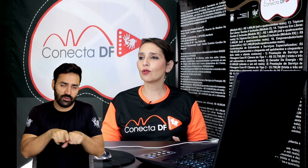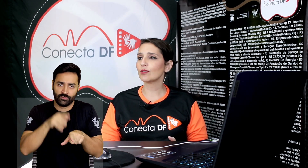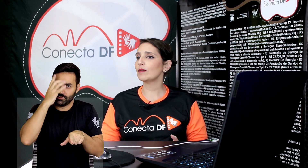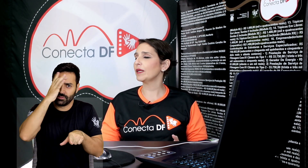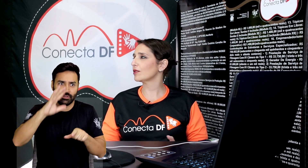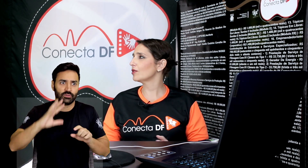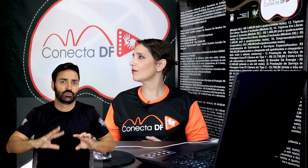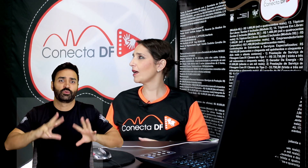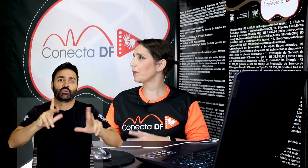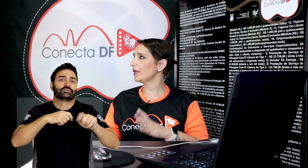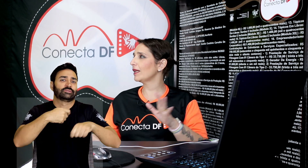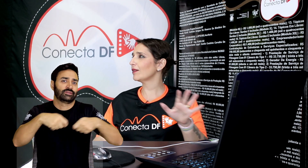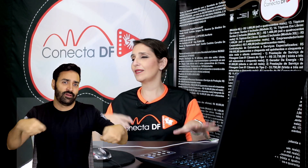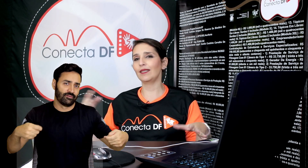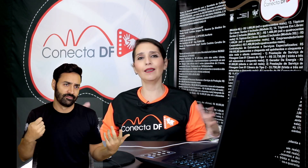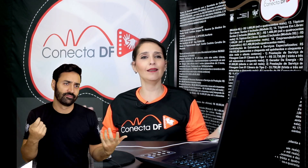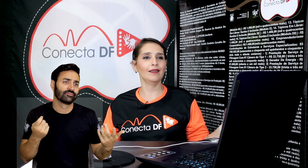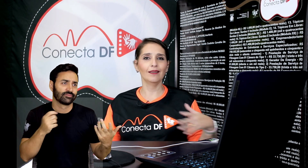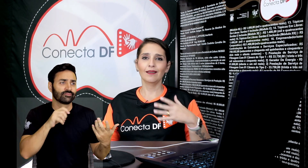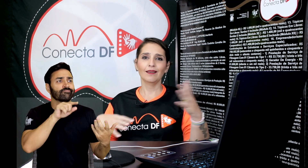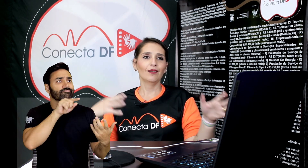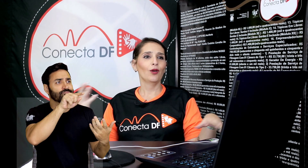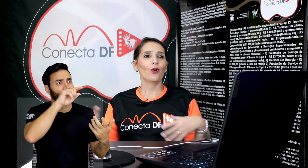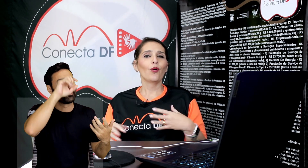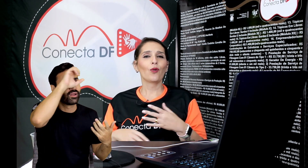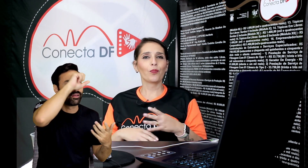sinais de todos os alimentos. A gente vai aprendendo assim,